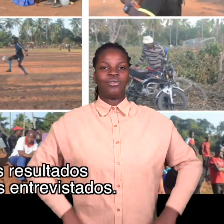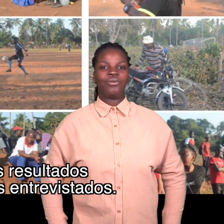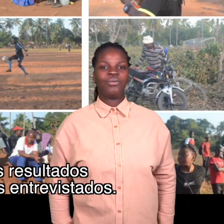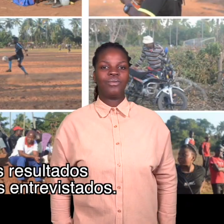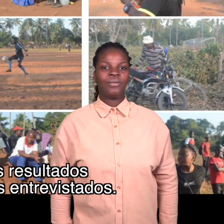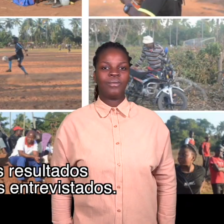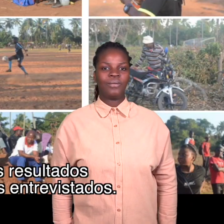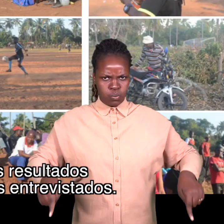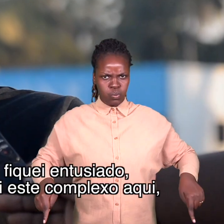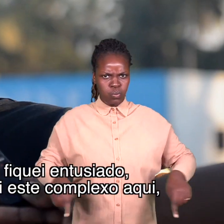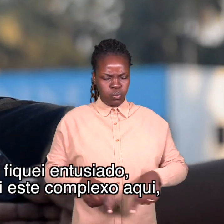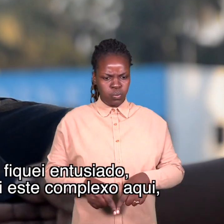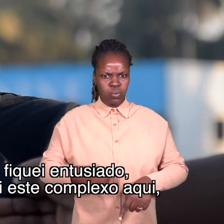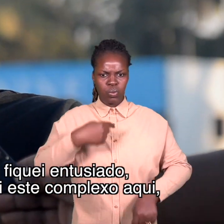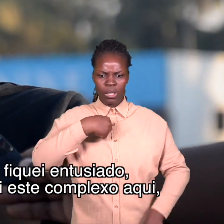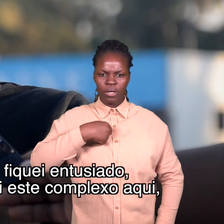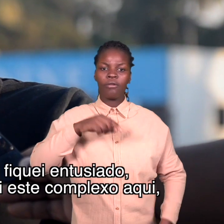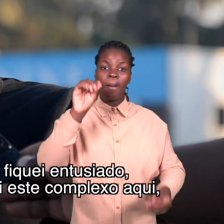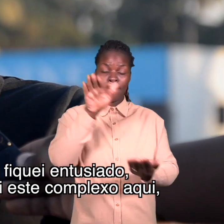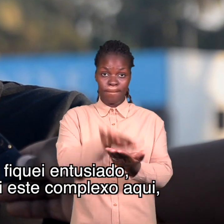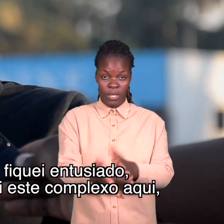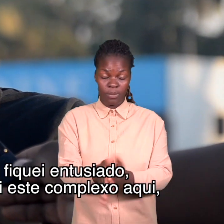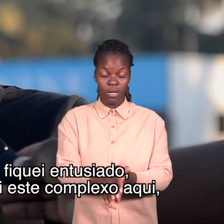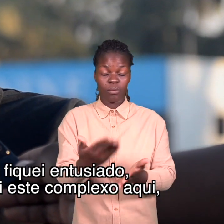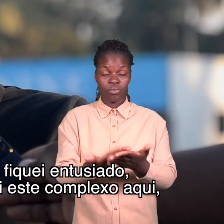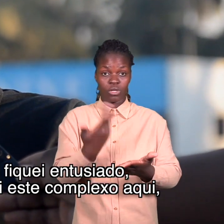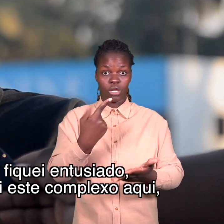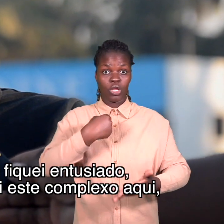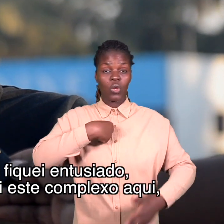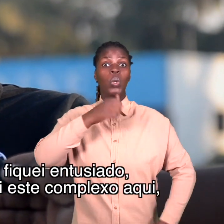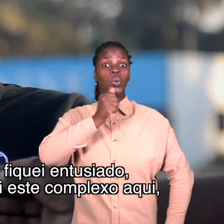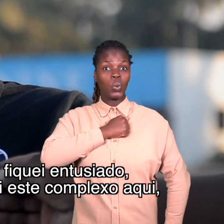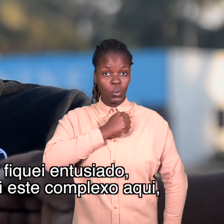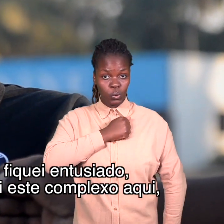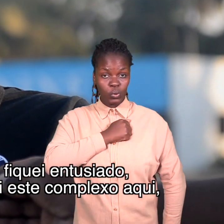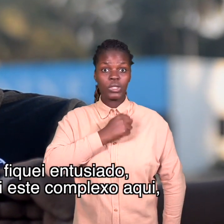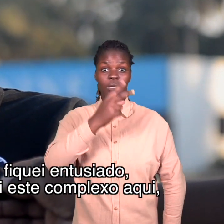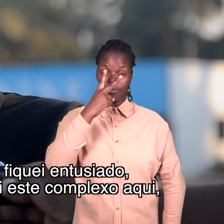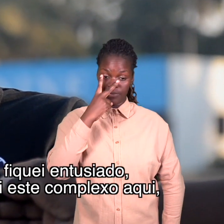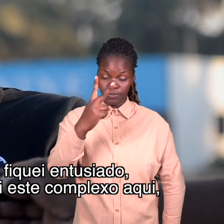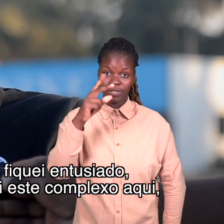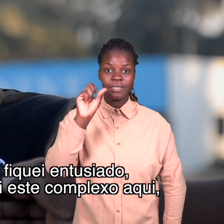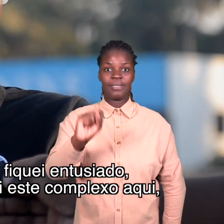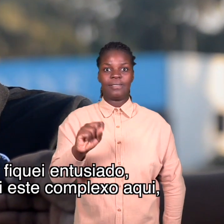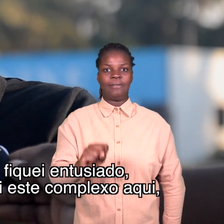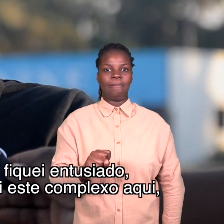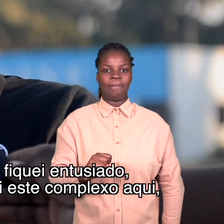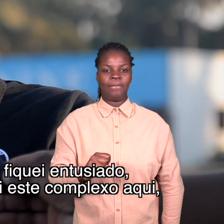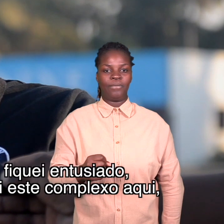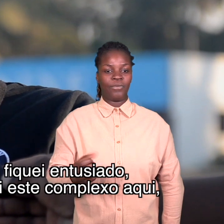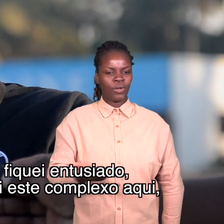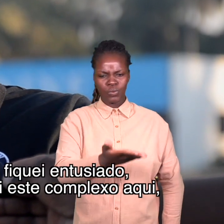nossos entrevistados. Para criar esta infraestrutura, eu fiquei entusiasmado, extremamente maravilhado quando